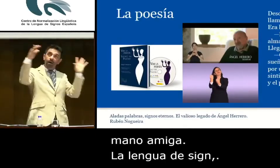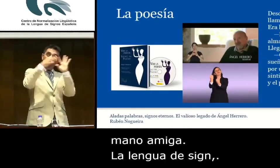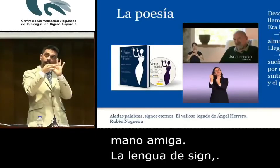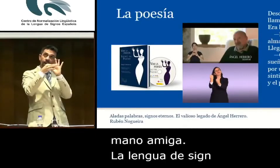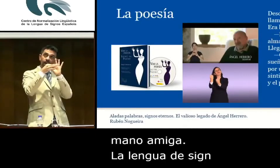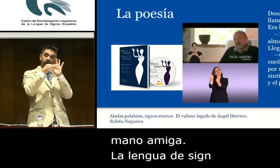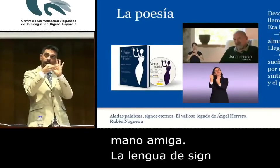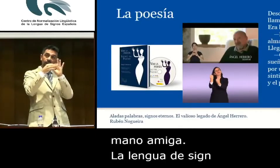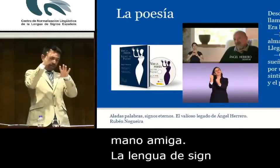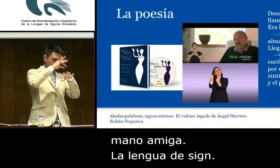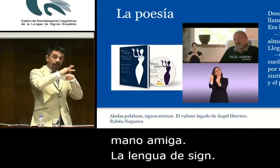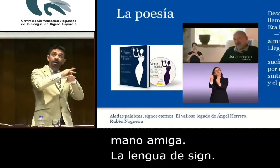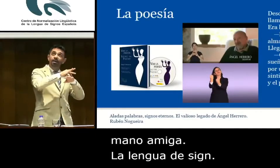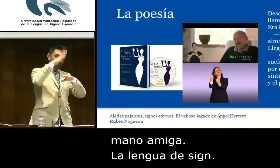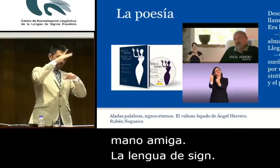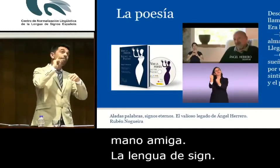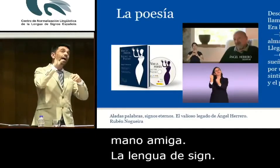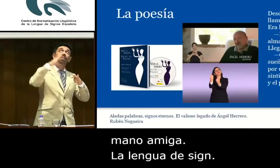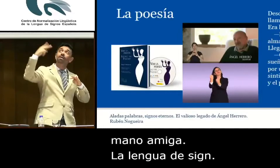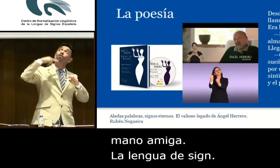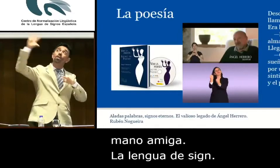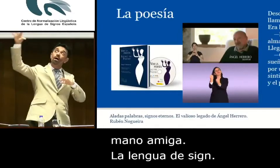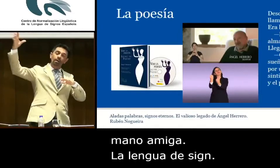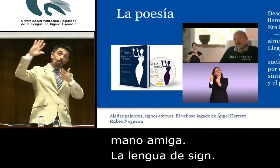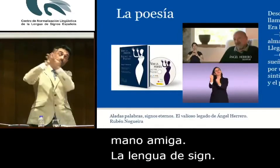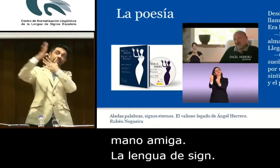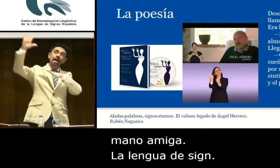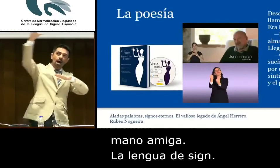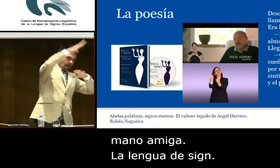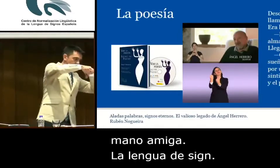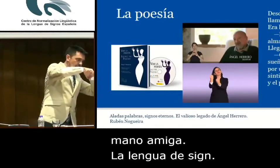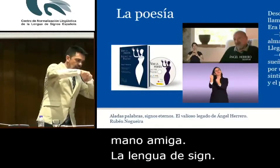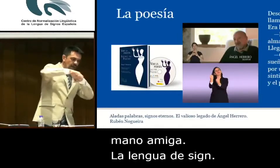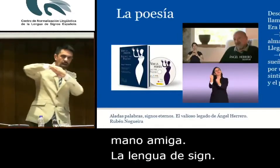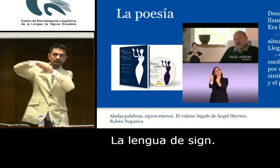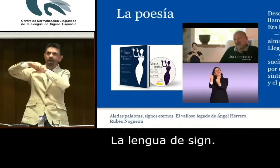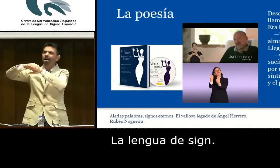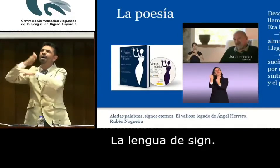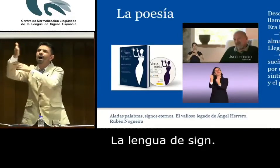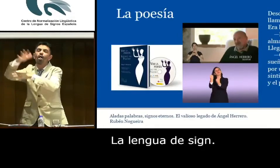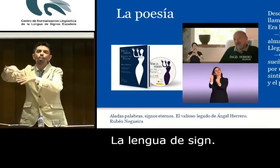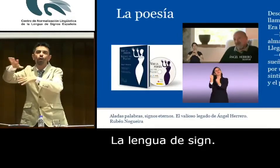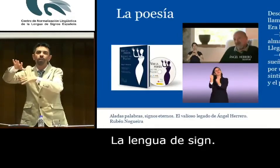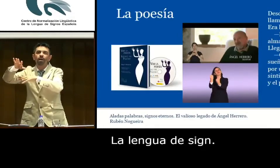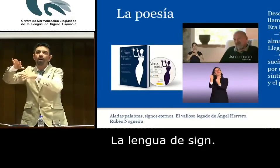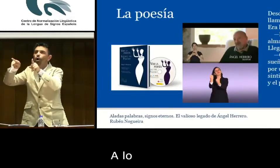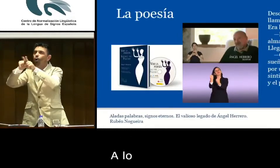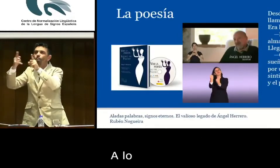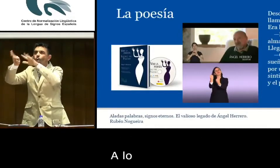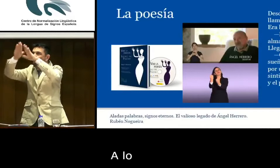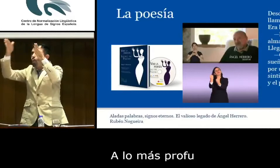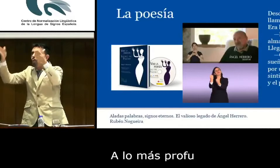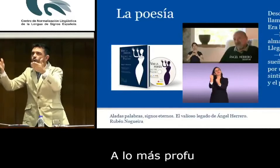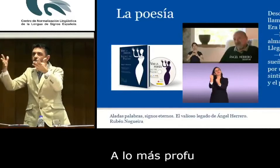con la nuestra, a lo más profundo de una visión. como a una cueva,